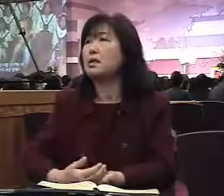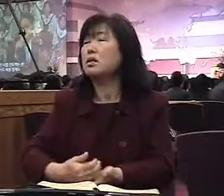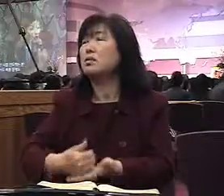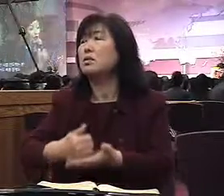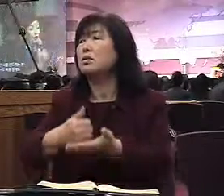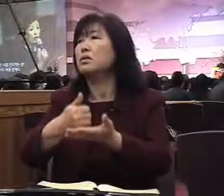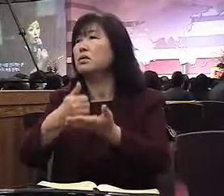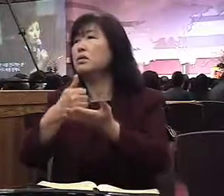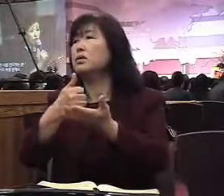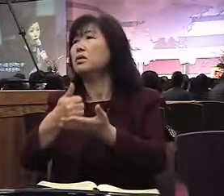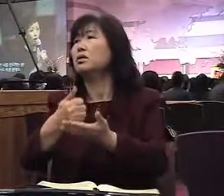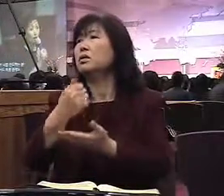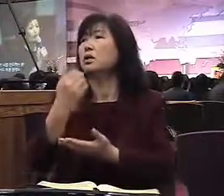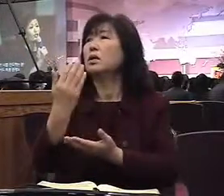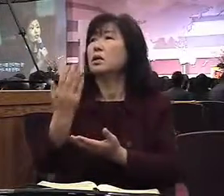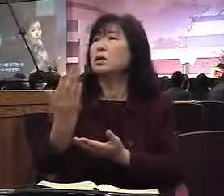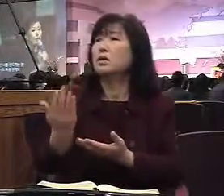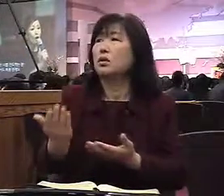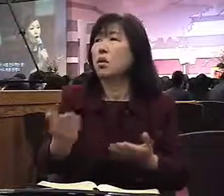하나님은